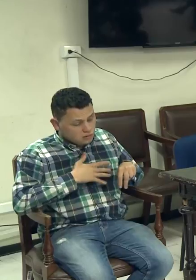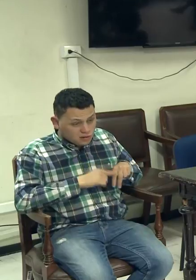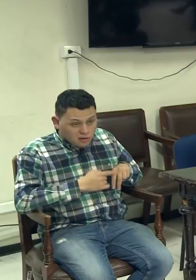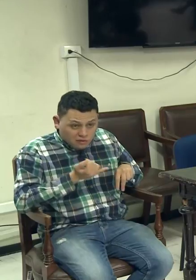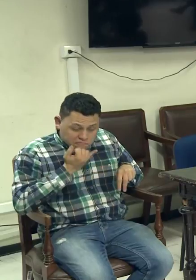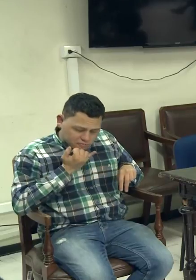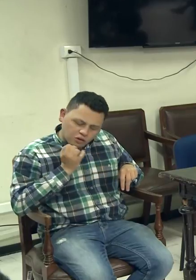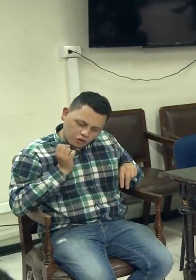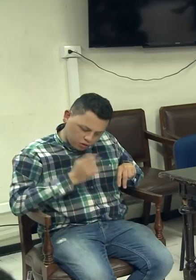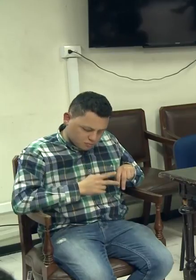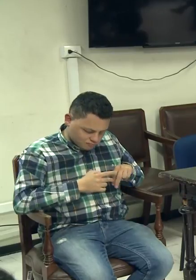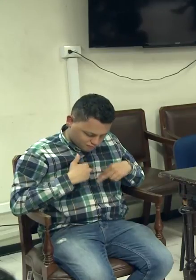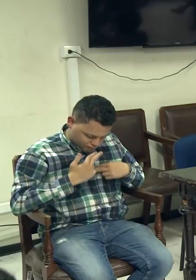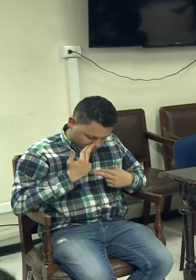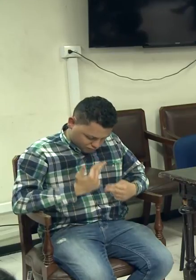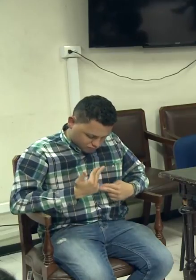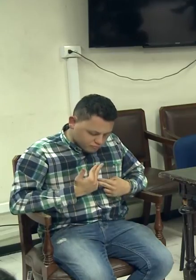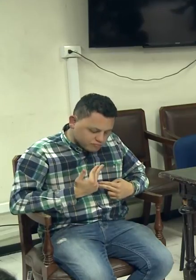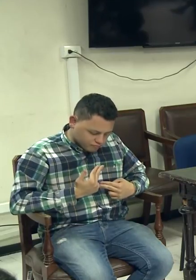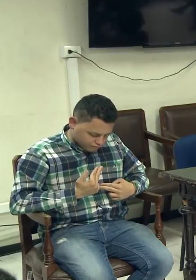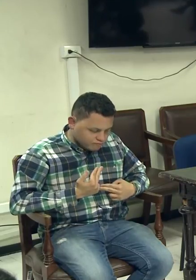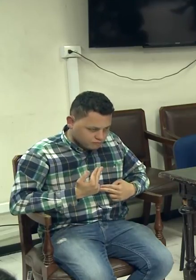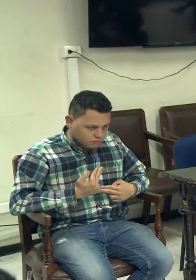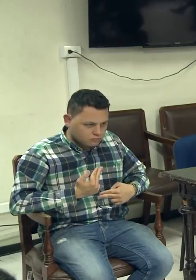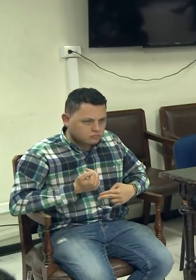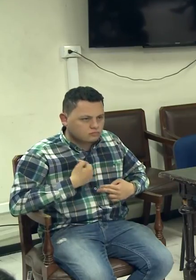de reconocerse